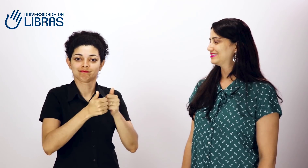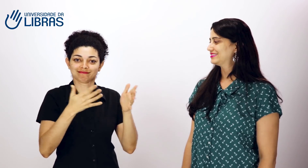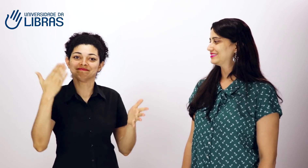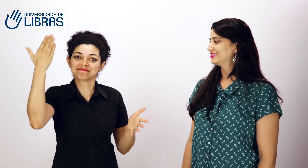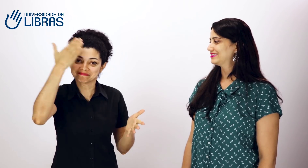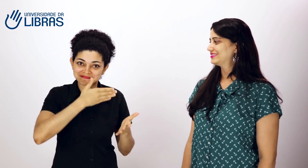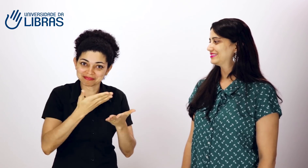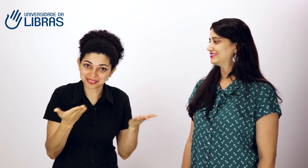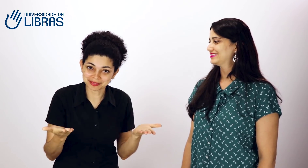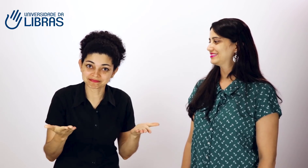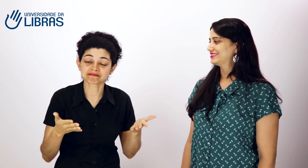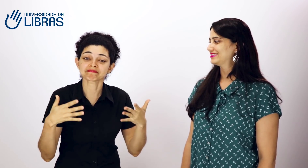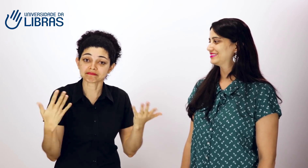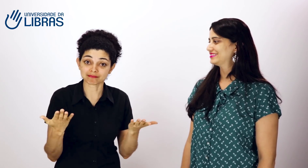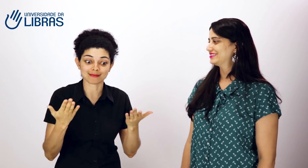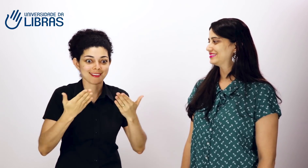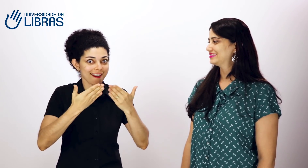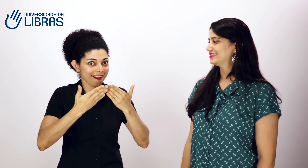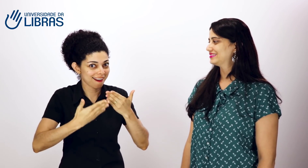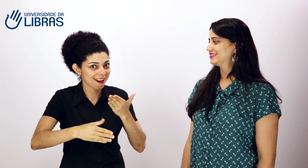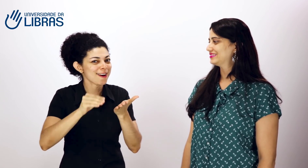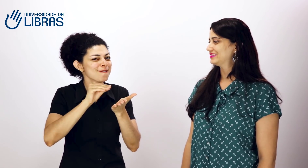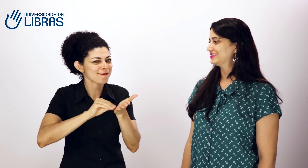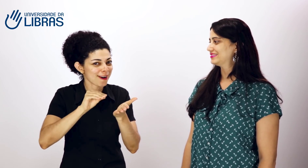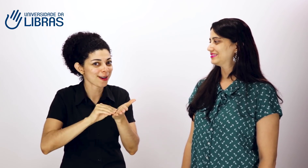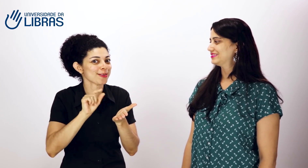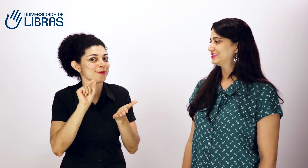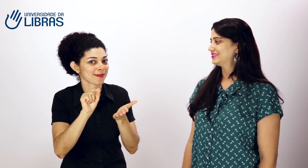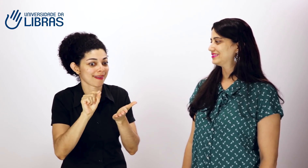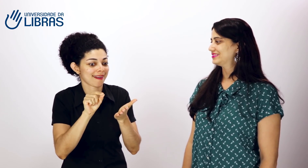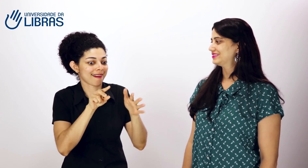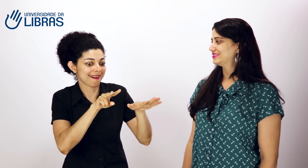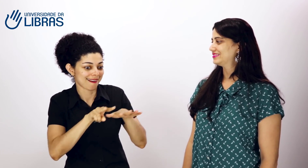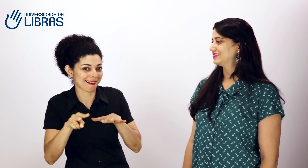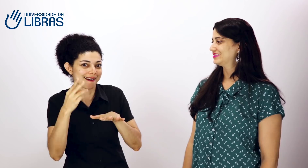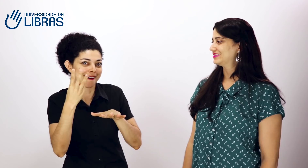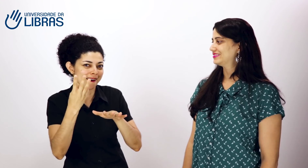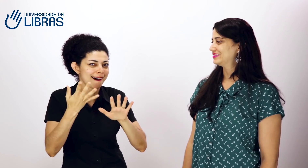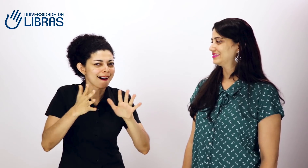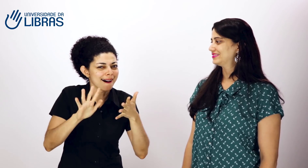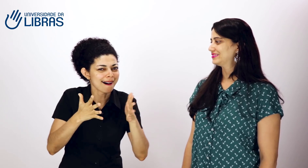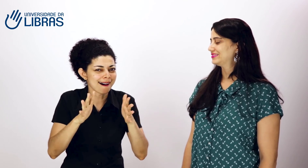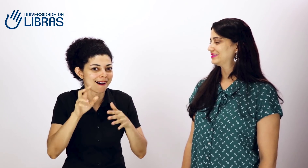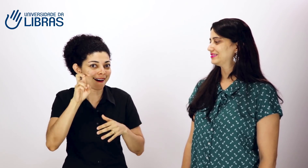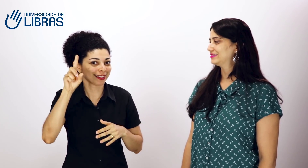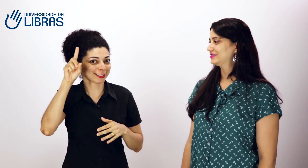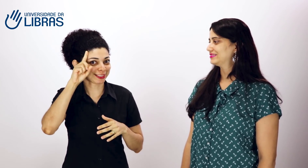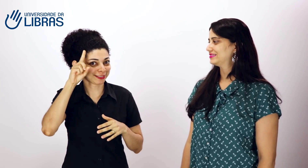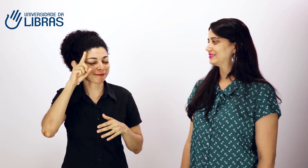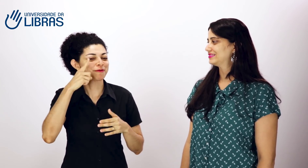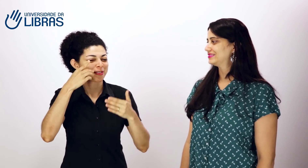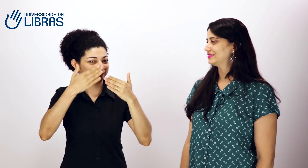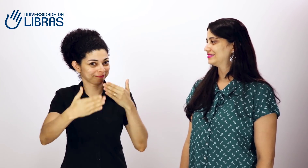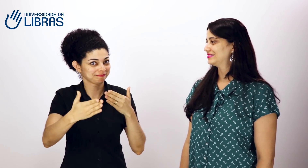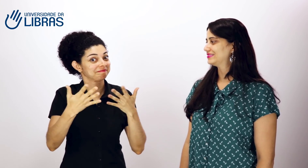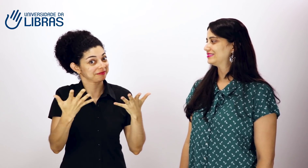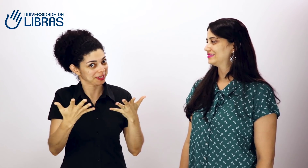entender claramente e se expressar claramente. Agora é o seguinte, a gente está na semana 6, faltam ainda 3 semanas e meia